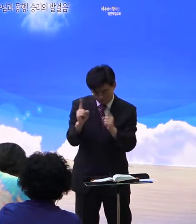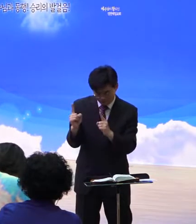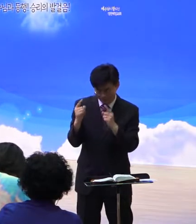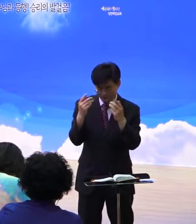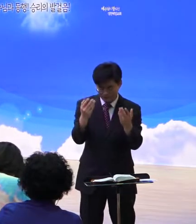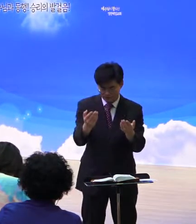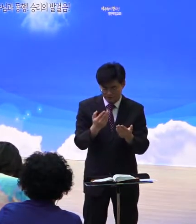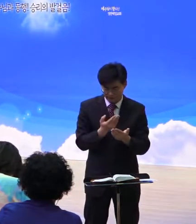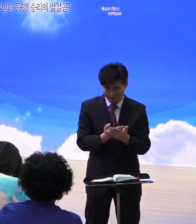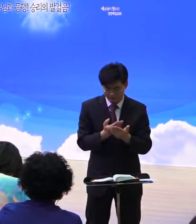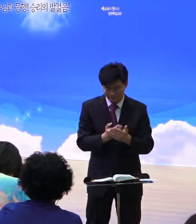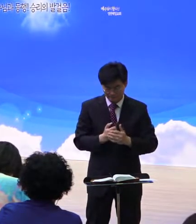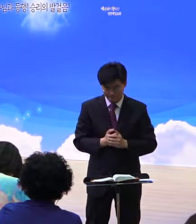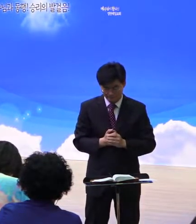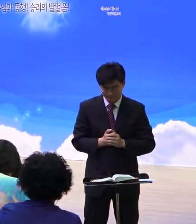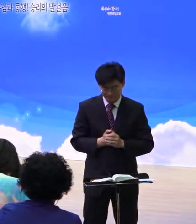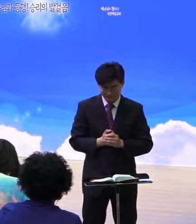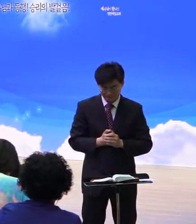경험하게 하여 주시옵소서.